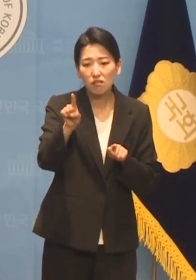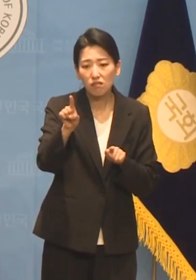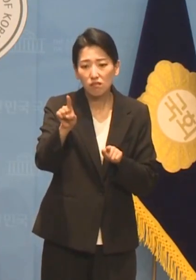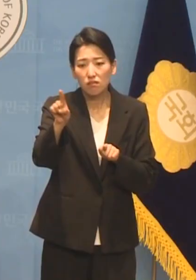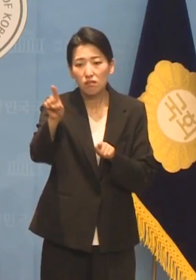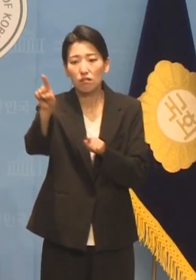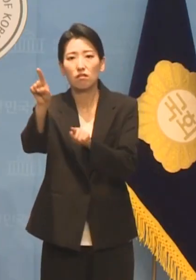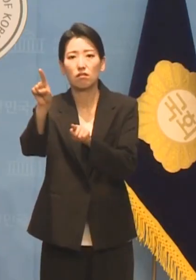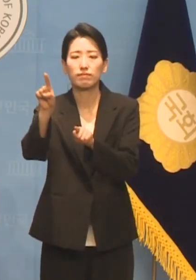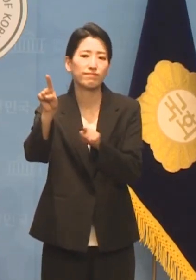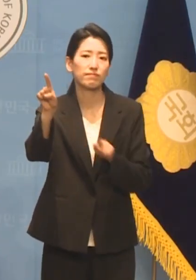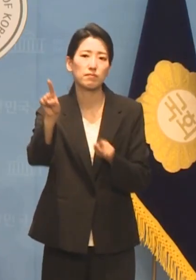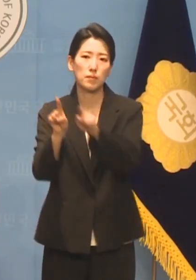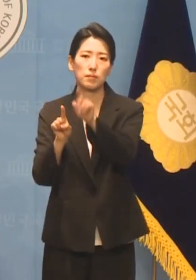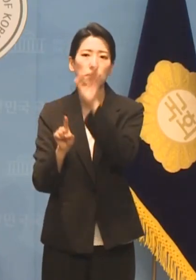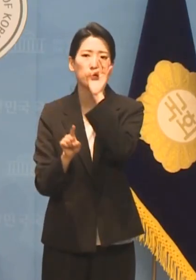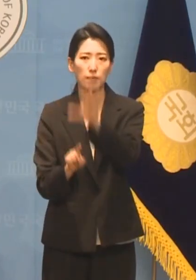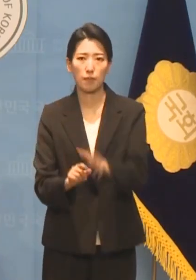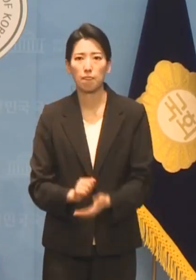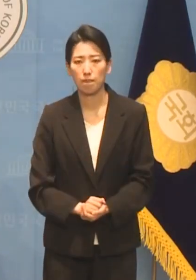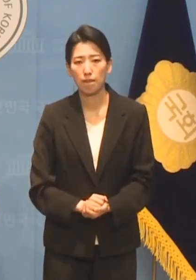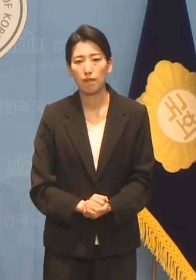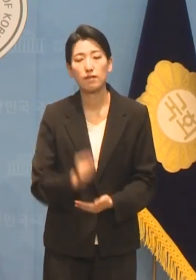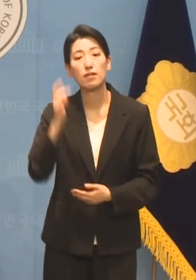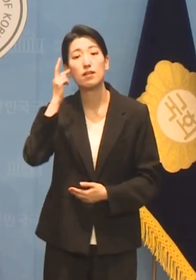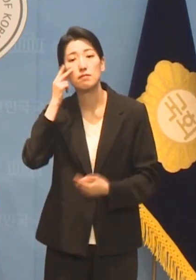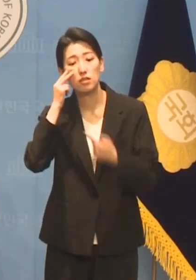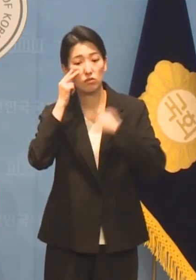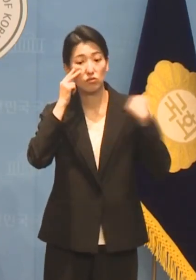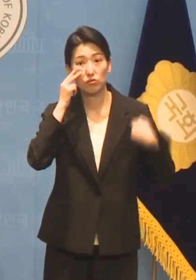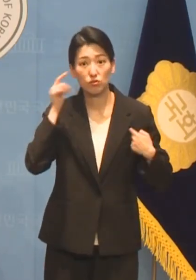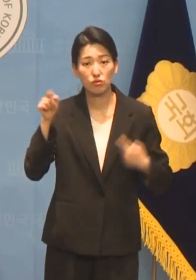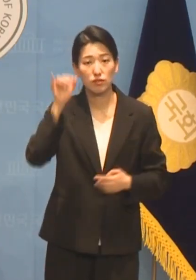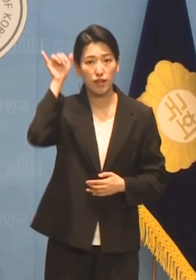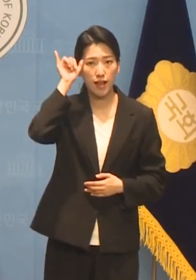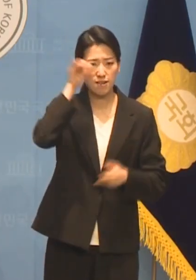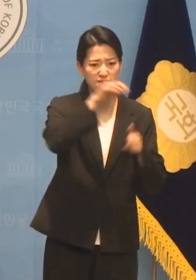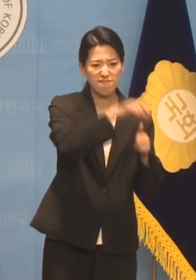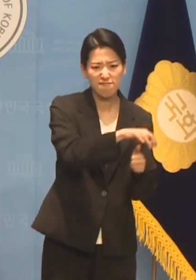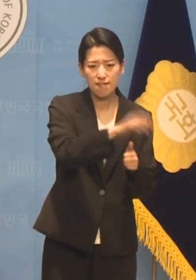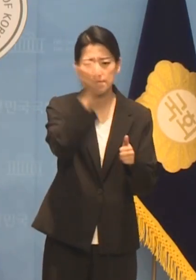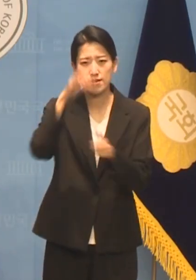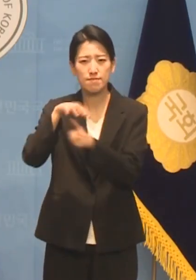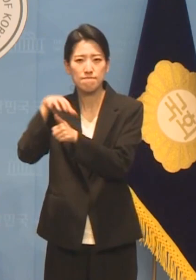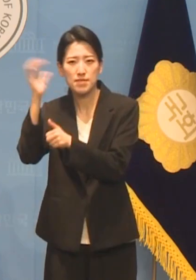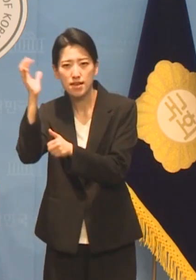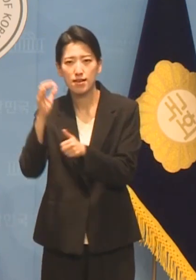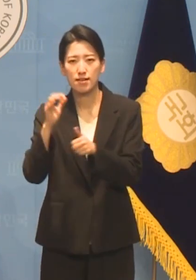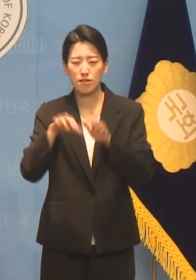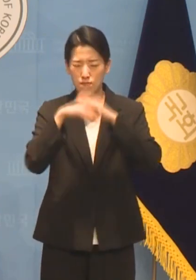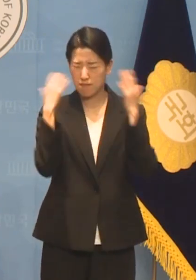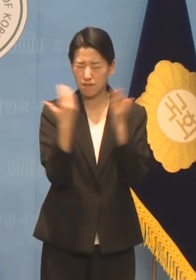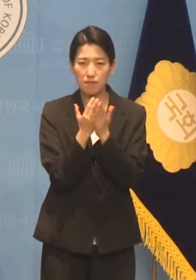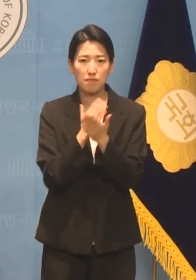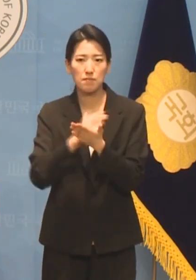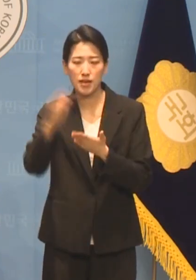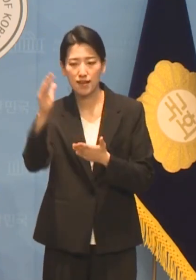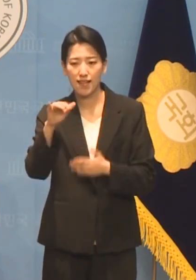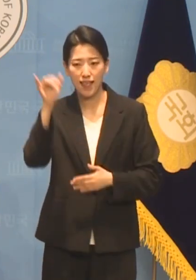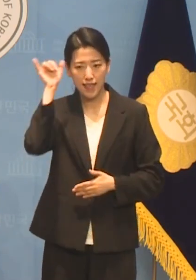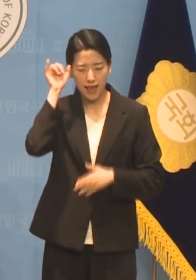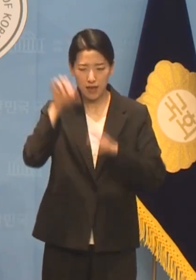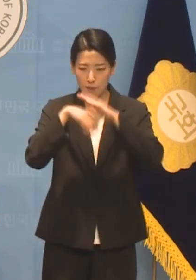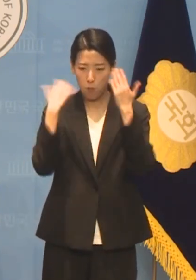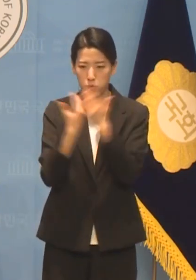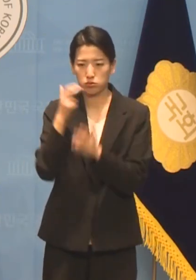절대 따라갈 수 없습니다. 미국과 중국이 사실상 AI 규제 프리, 네거티브 규제 전면 AI 규제